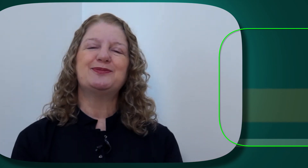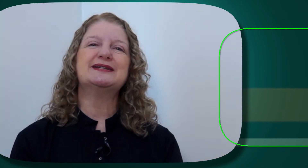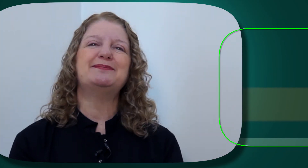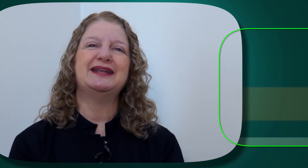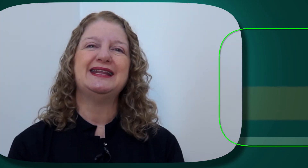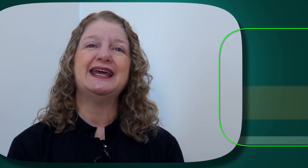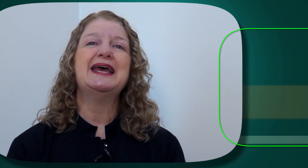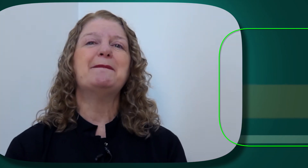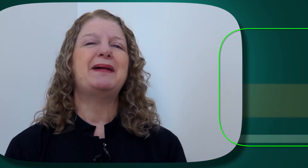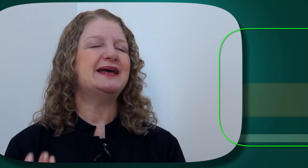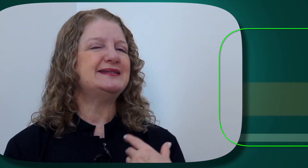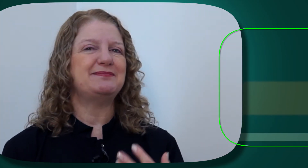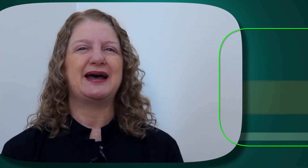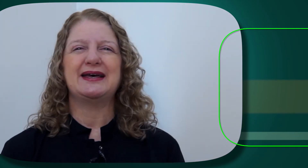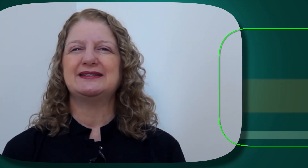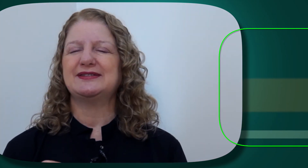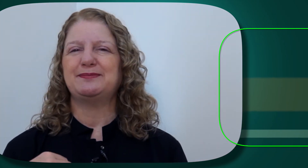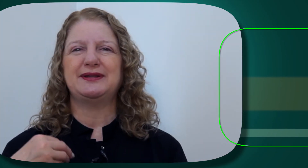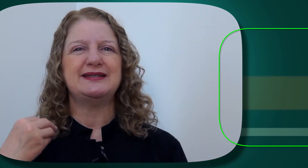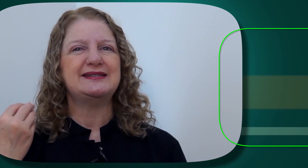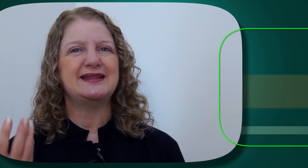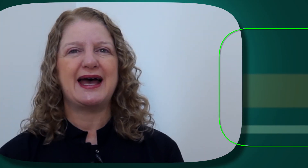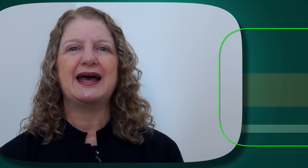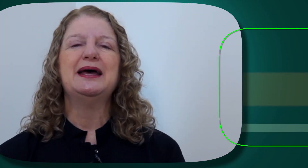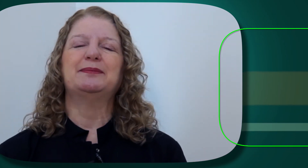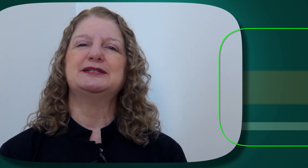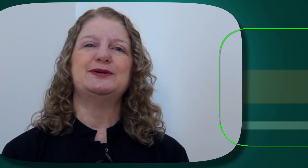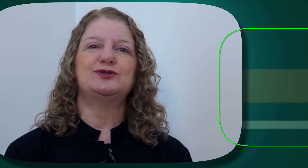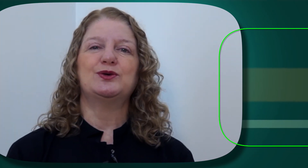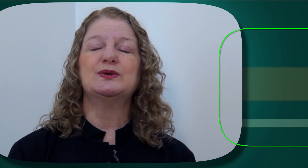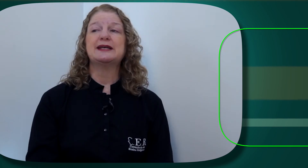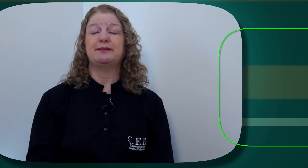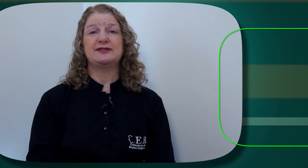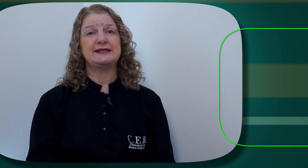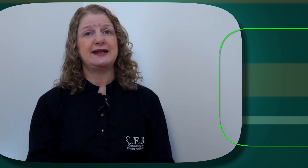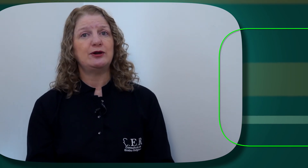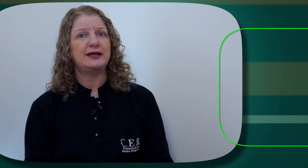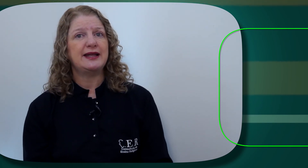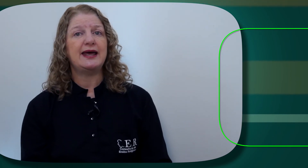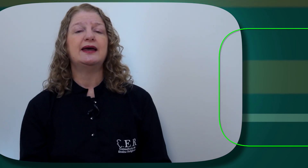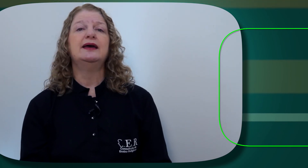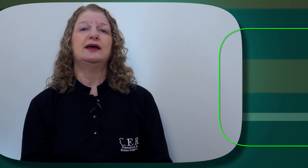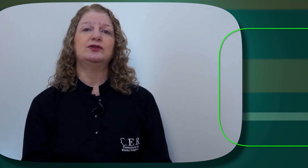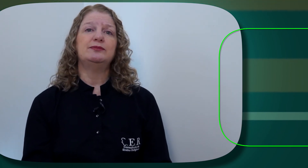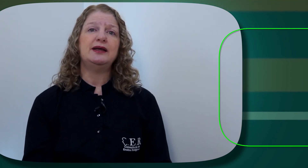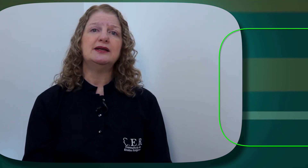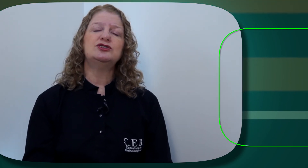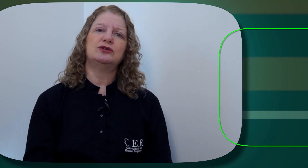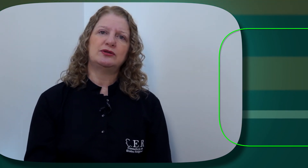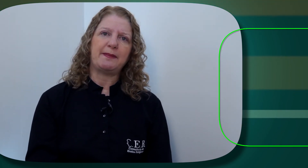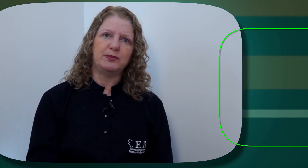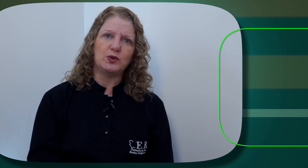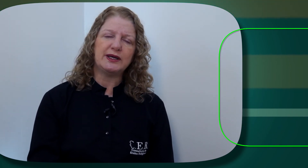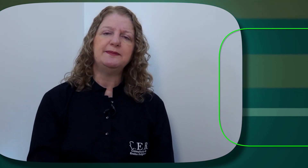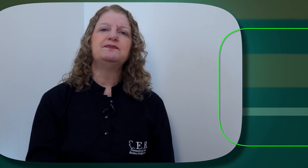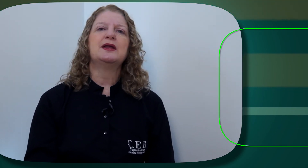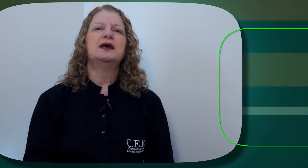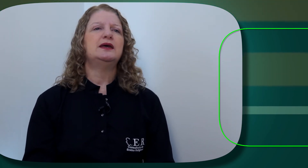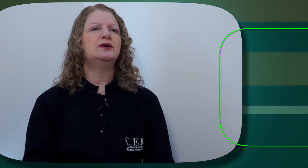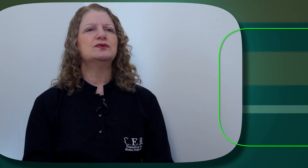possa aprender mais e mais, se você puder ensinar para as pessoas. Para vocês terem uma ideia, eu também leciono na PUC e